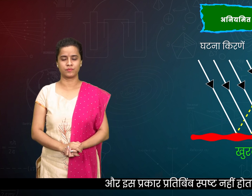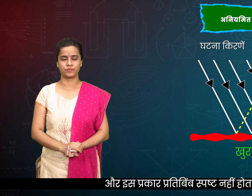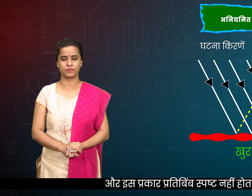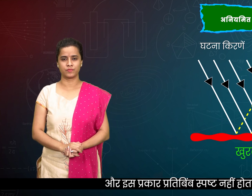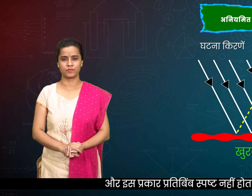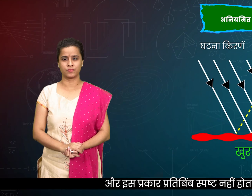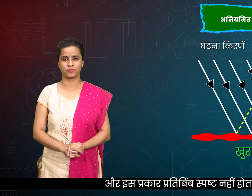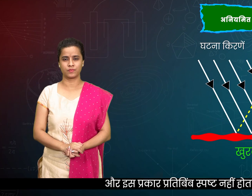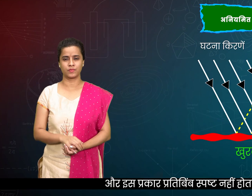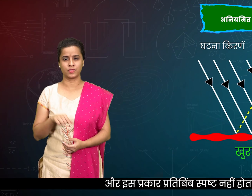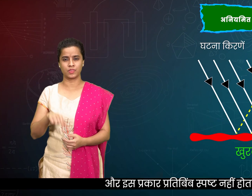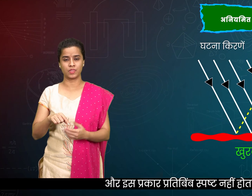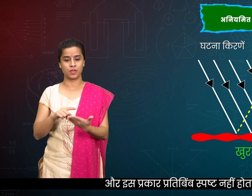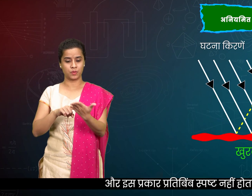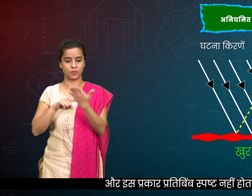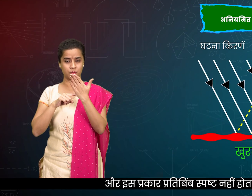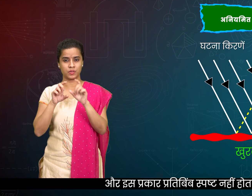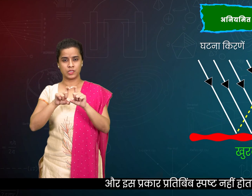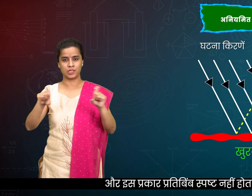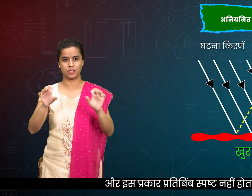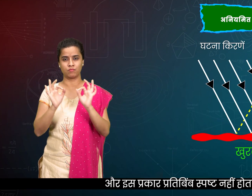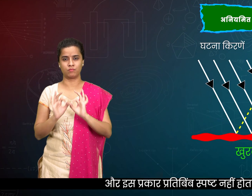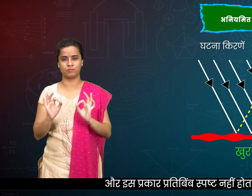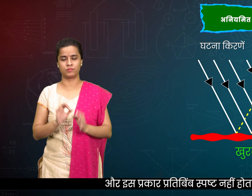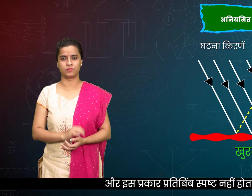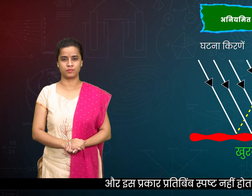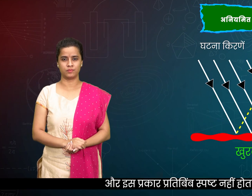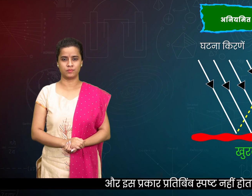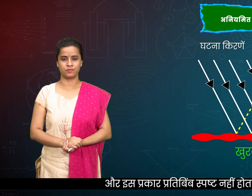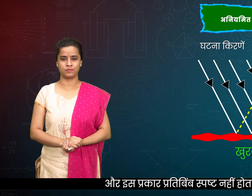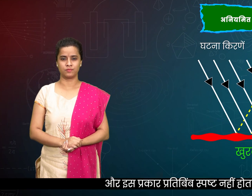और इस प्रकार प्रतिबिंब स्पष्ट नहीं होता है।